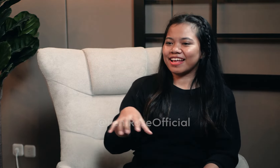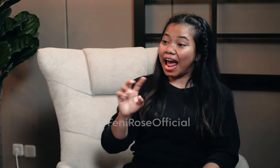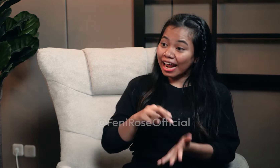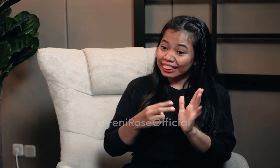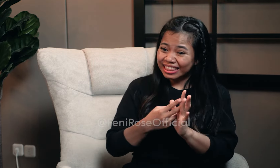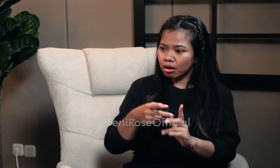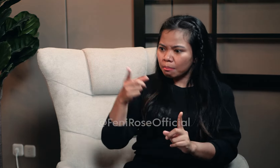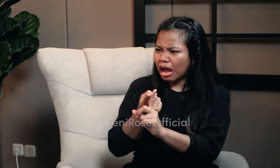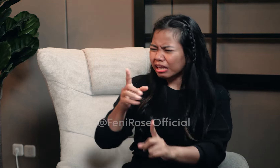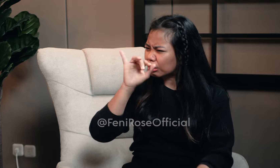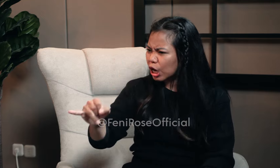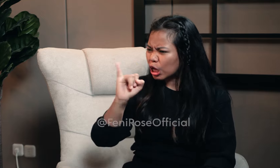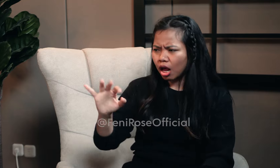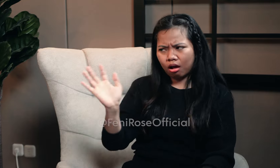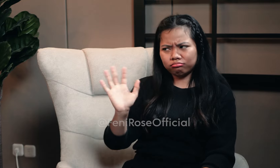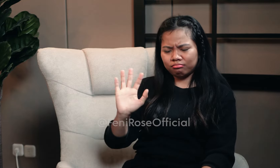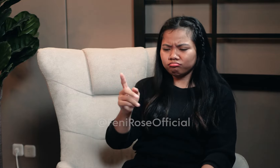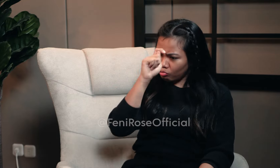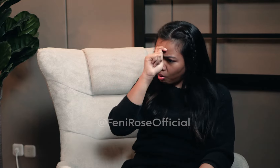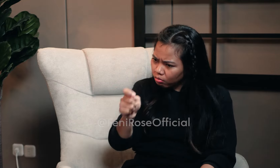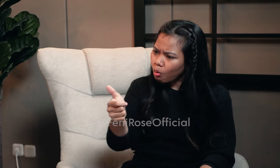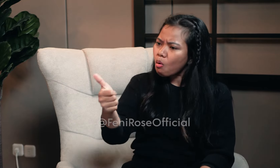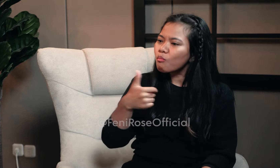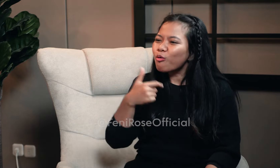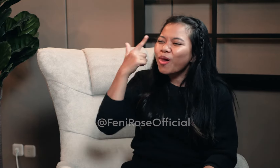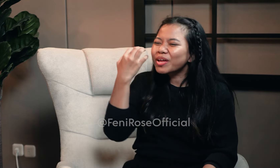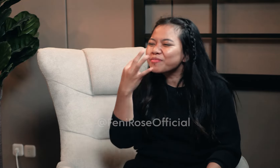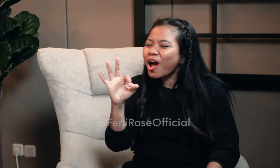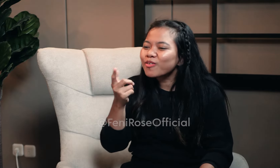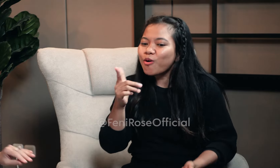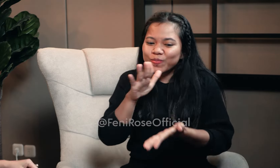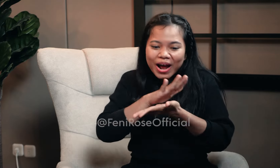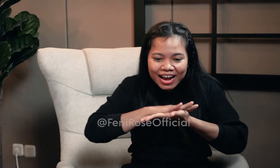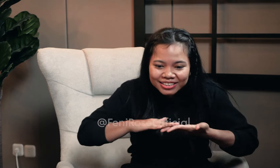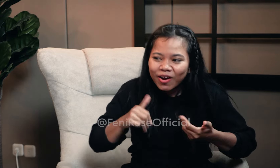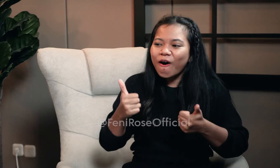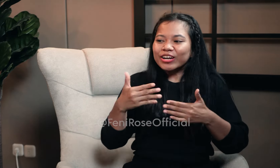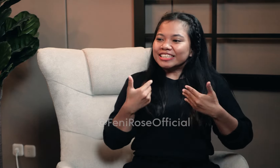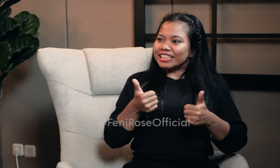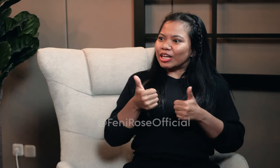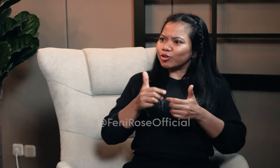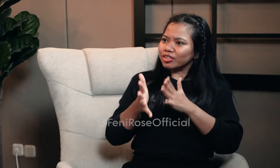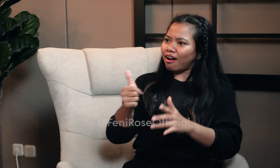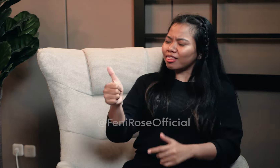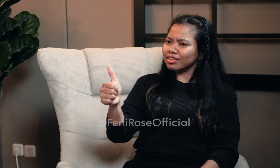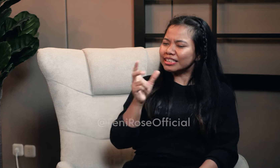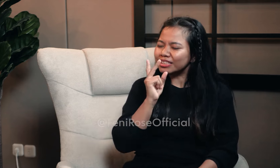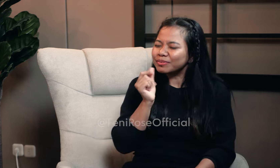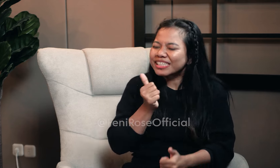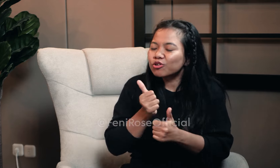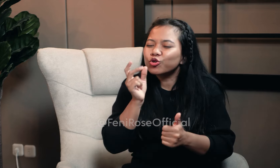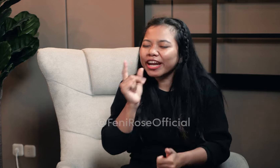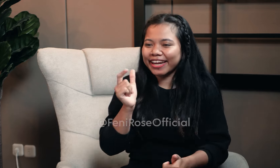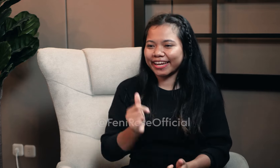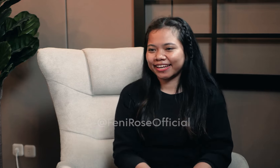isyarat juga ada di daerah-daerah masing-masing enggak boleh Enggak boleh memaksakan harus menggunakan bahasa lokal enggak tapi kita menghormati Bahasa lokal